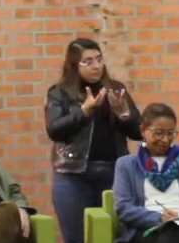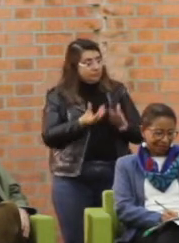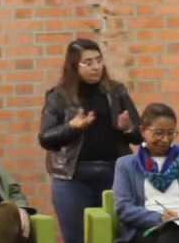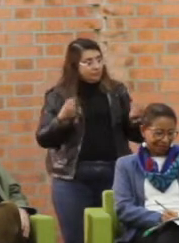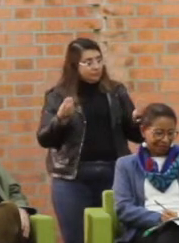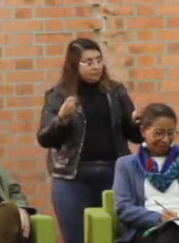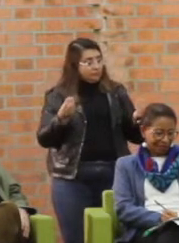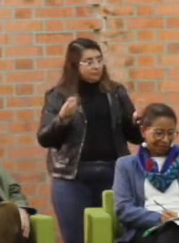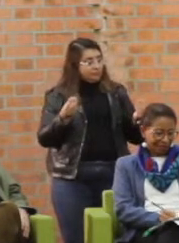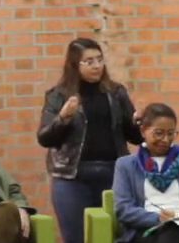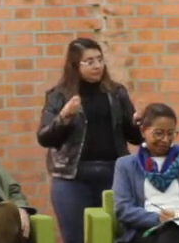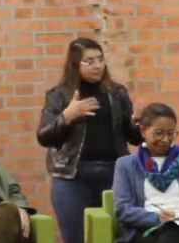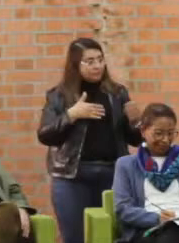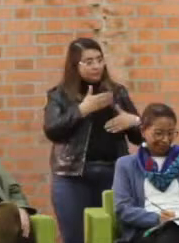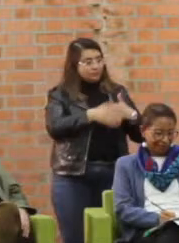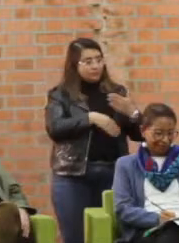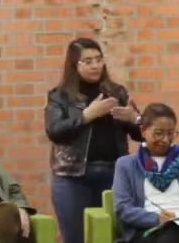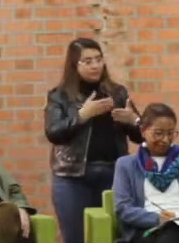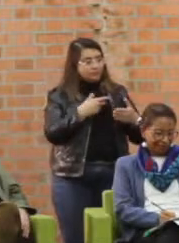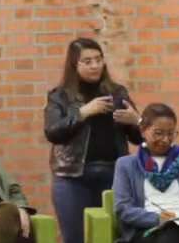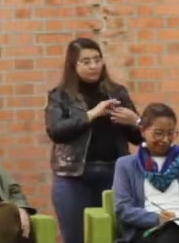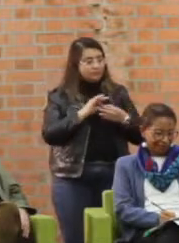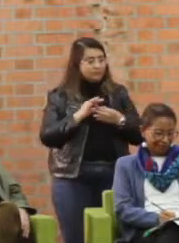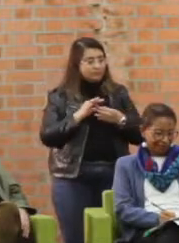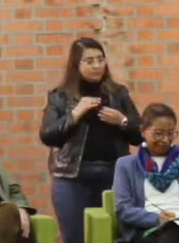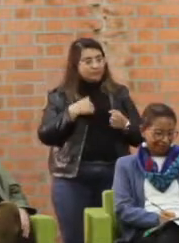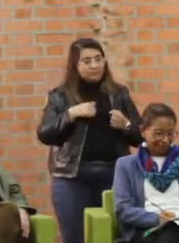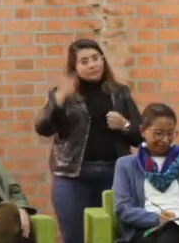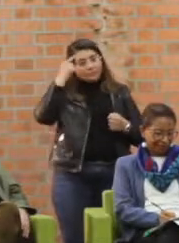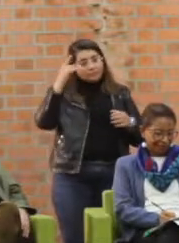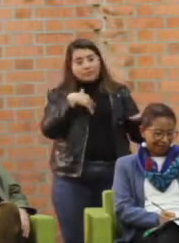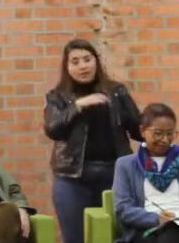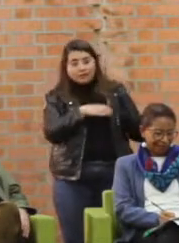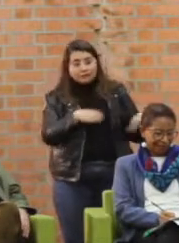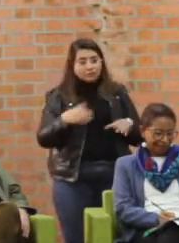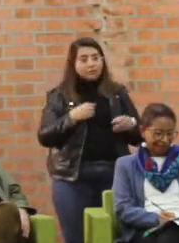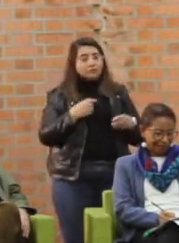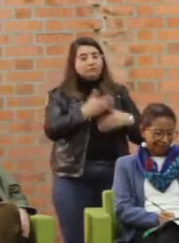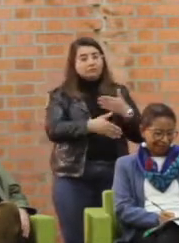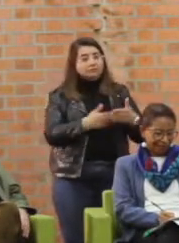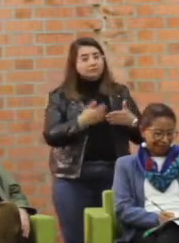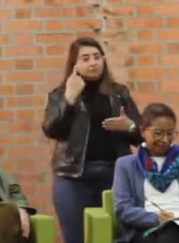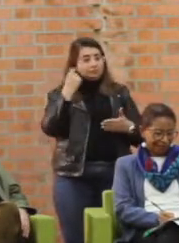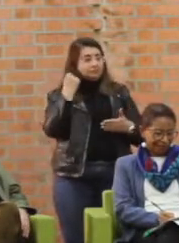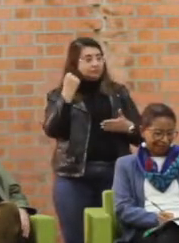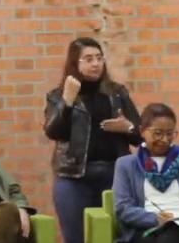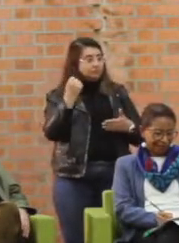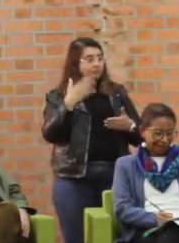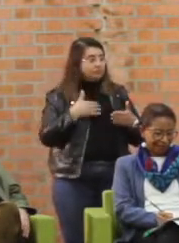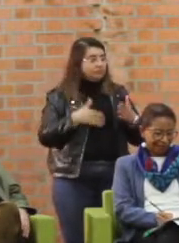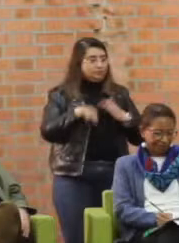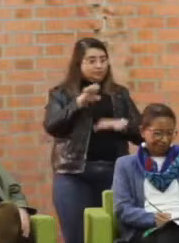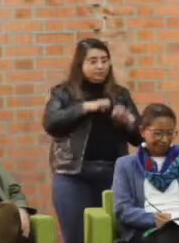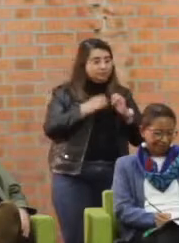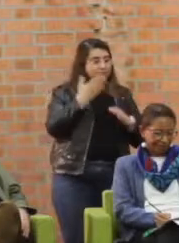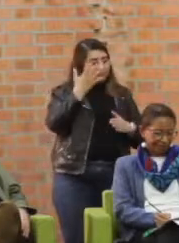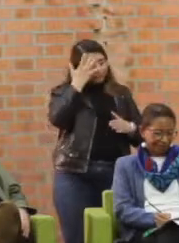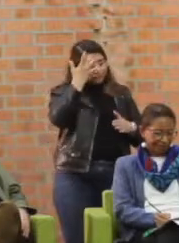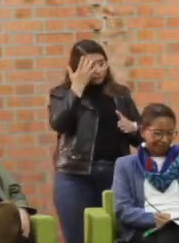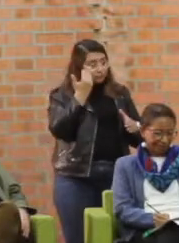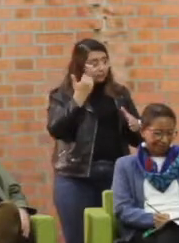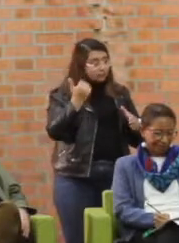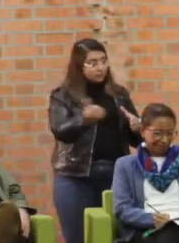de backlash de reacción ya en los años 80 Cuando decía la reacción antifeminista no se ha puesto en marcha porque las mujeres